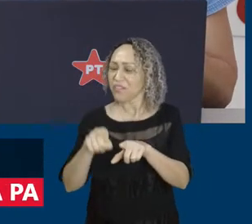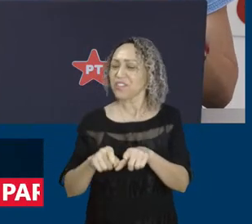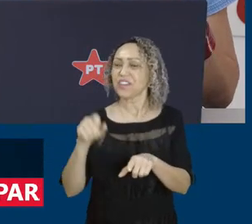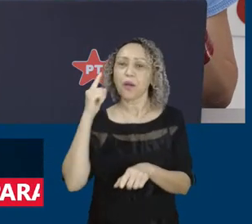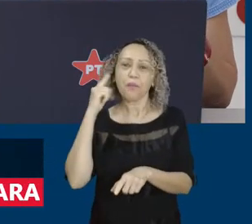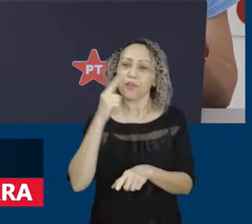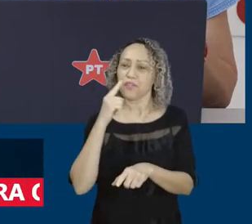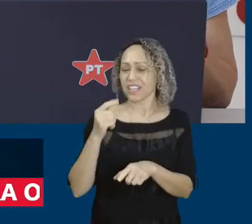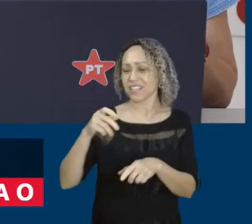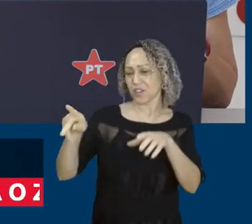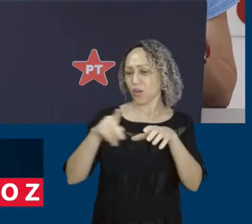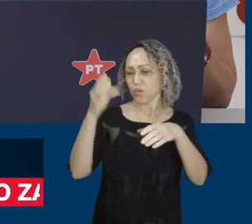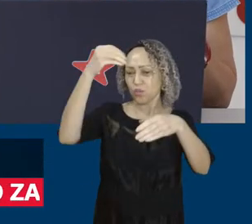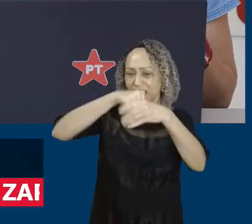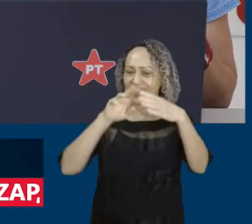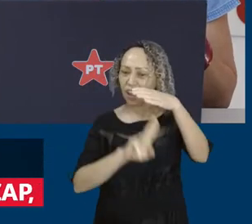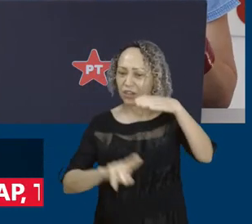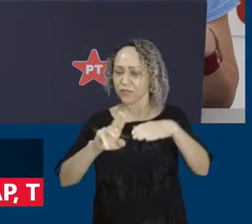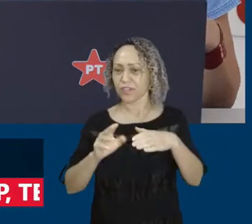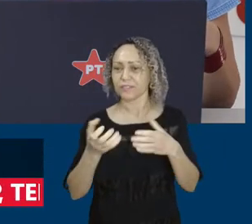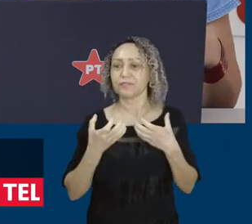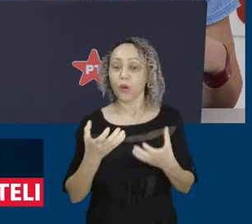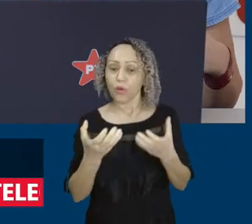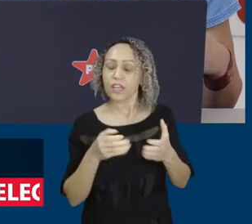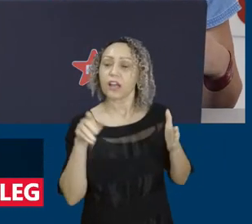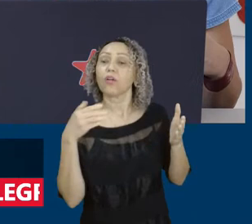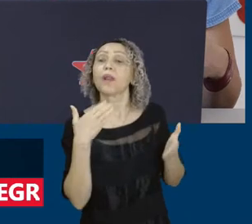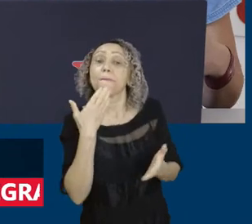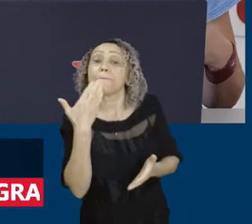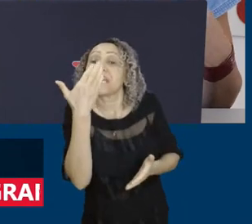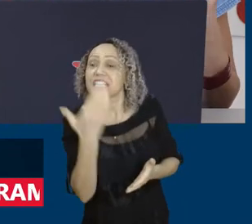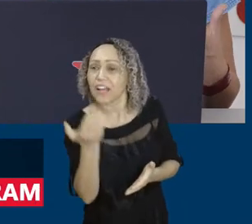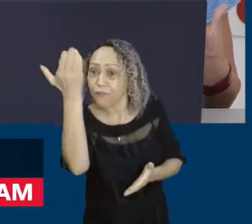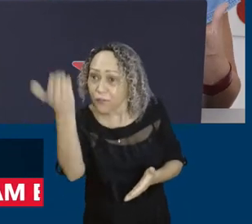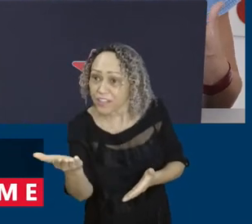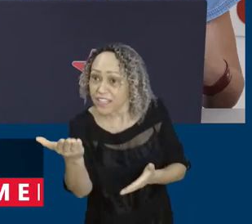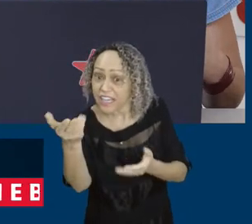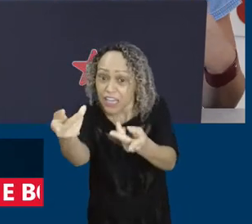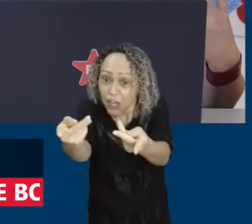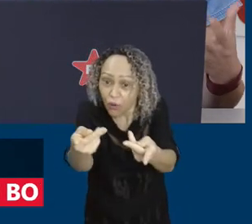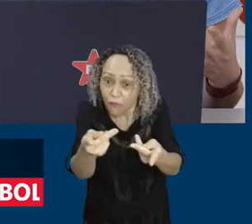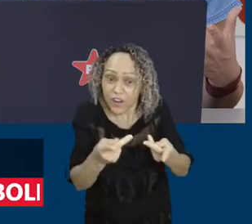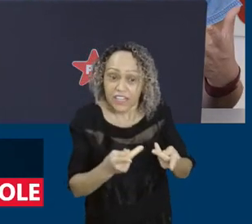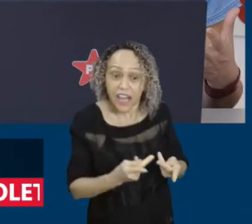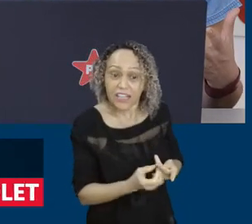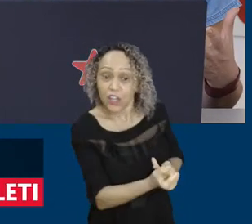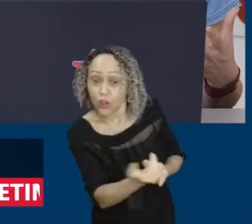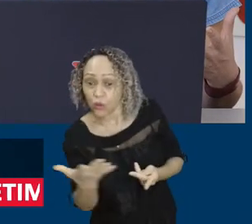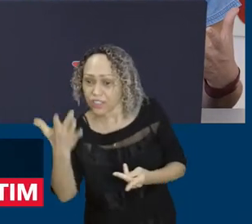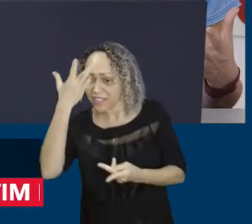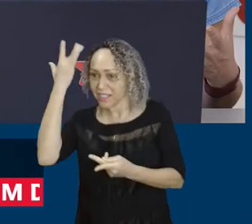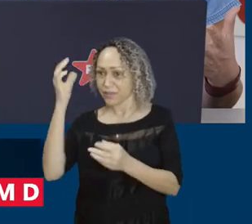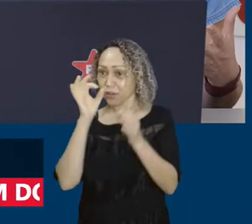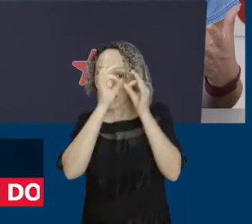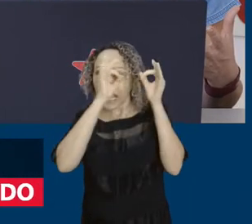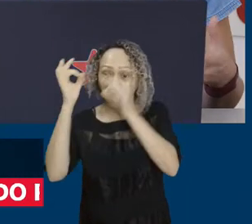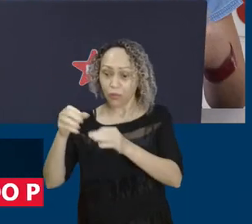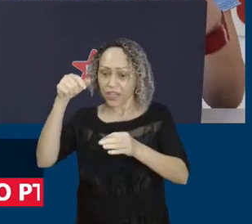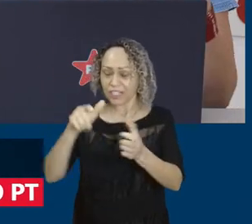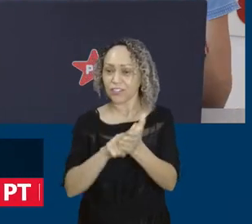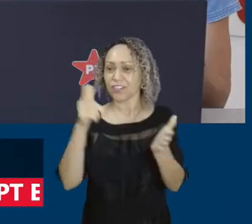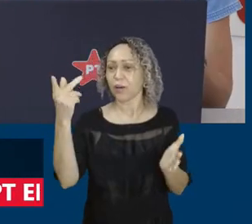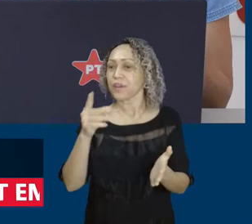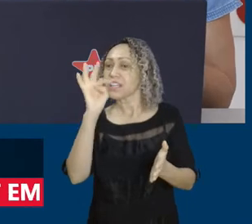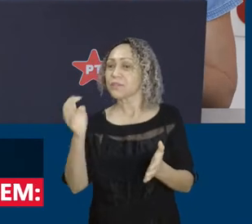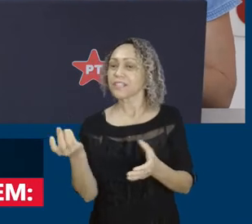universidade. Eu queria, Valdo, que você fizesse agora uma convocação, um convite para quem está aqui acompanhando o Jornal PT Brasil a